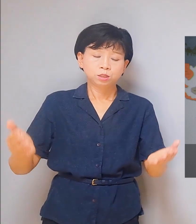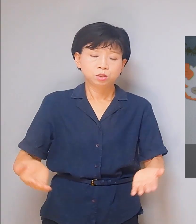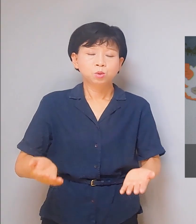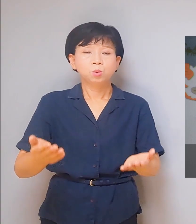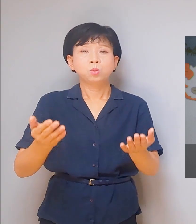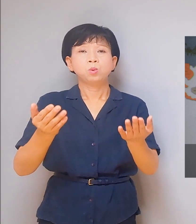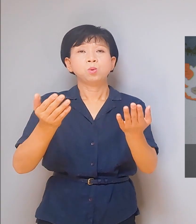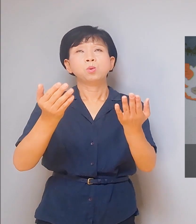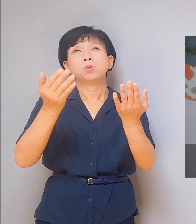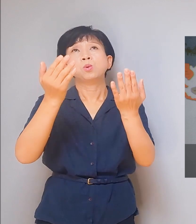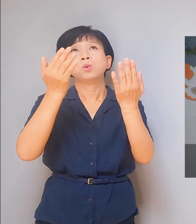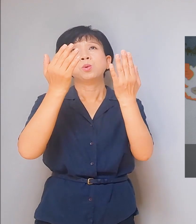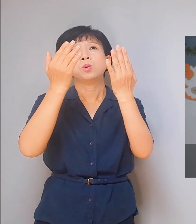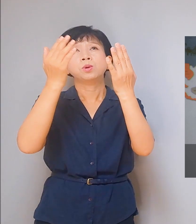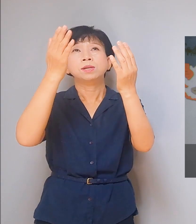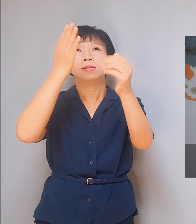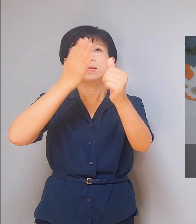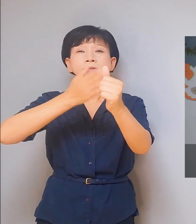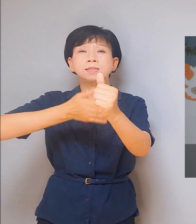영광을